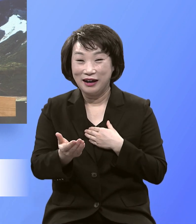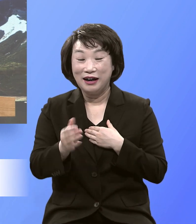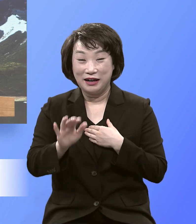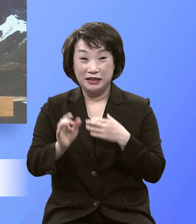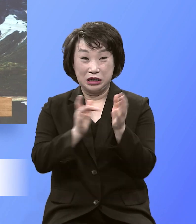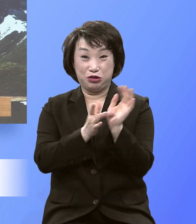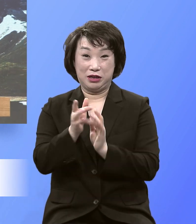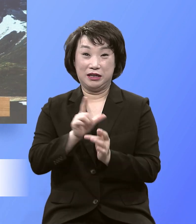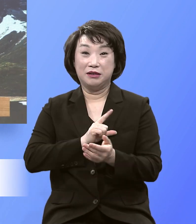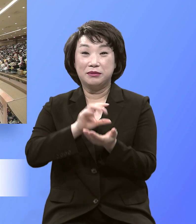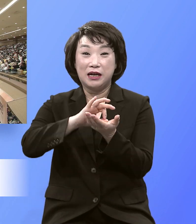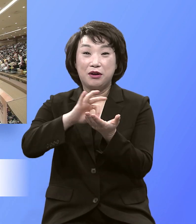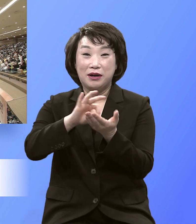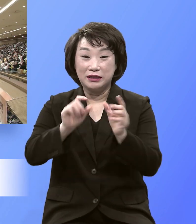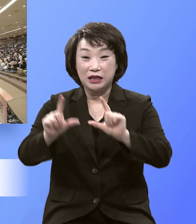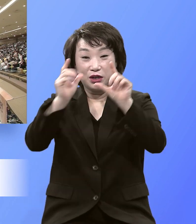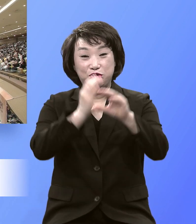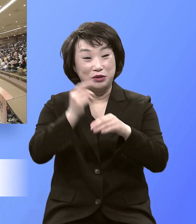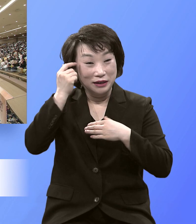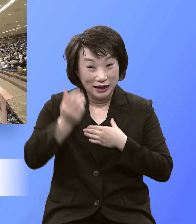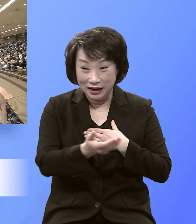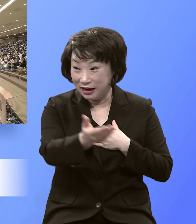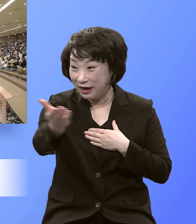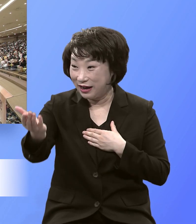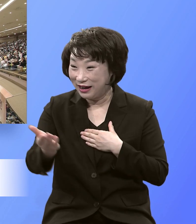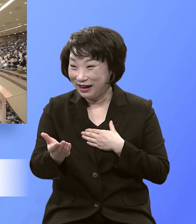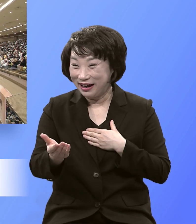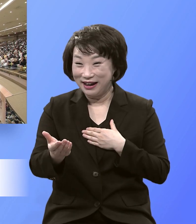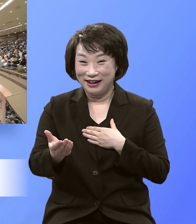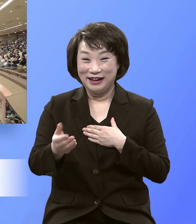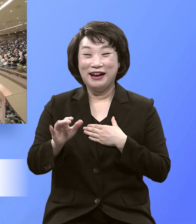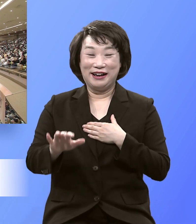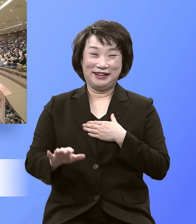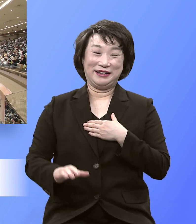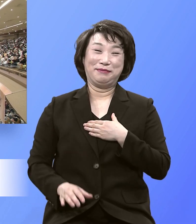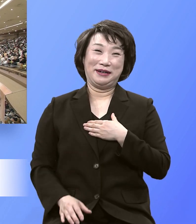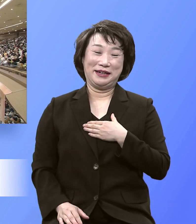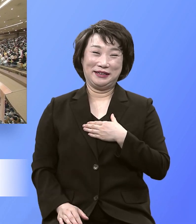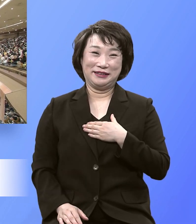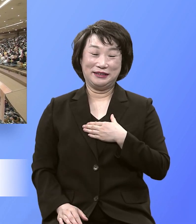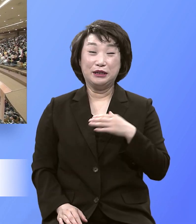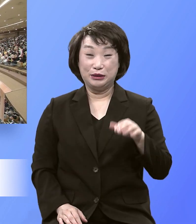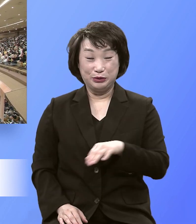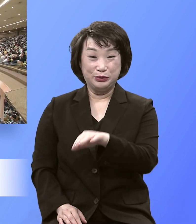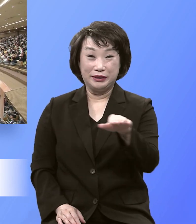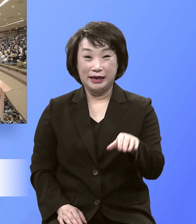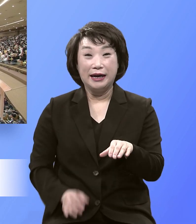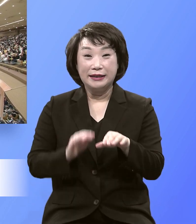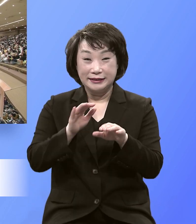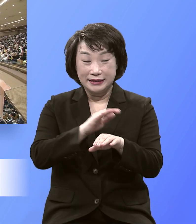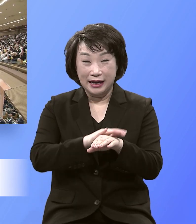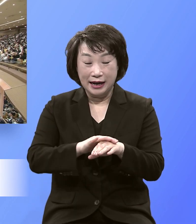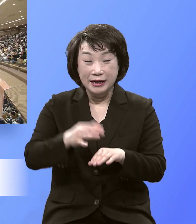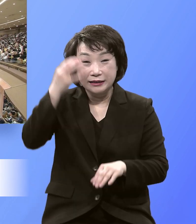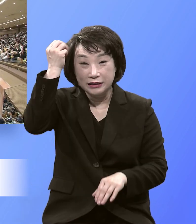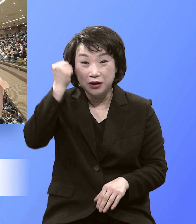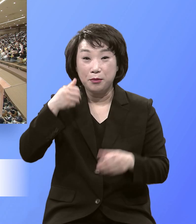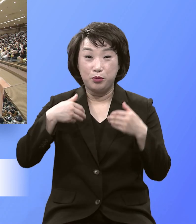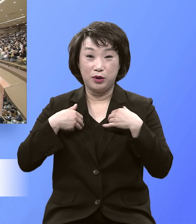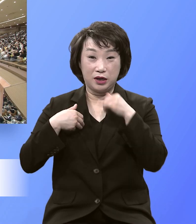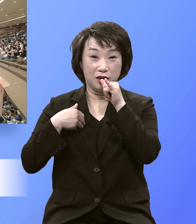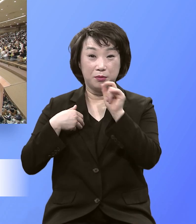그 이름 사용하며 사십니까? 예. 우리가 잘 이해할